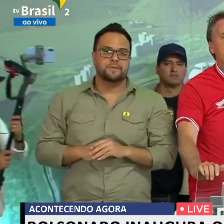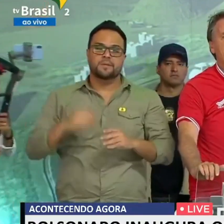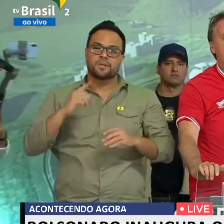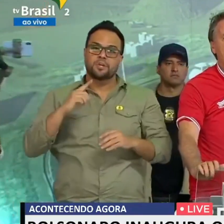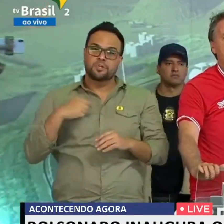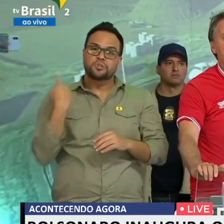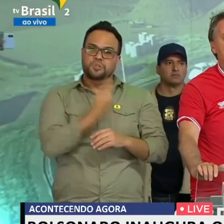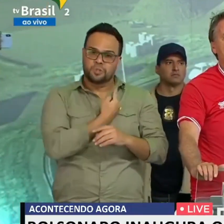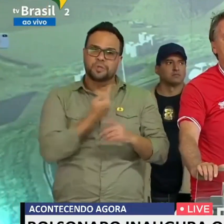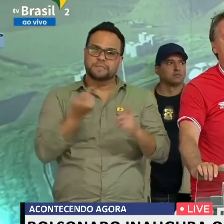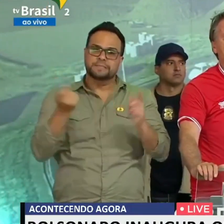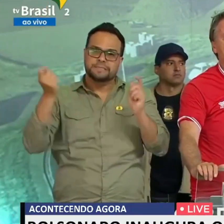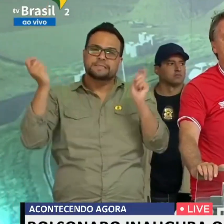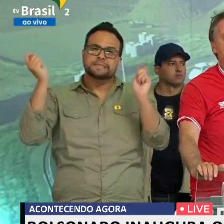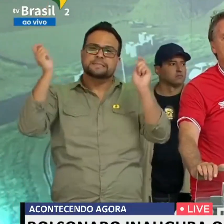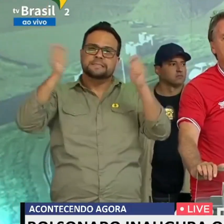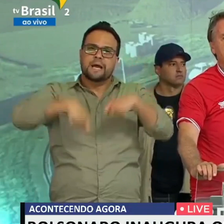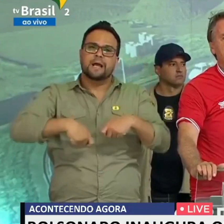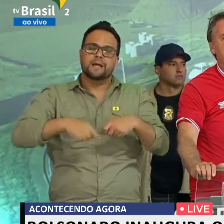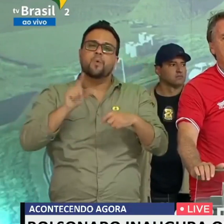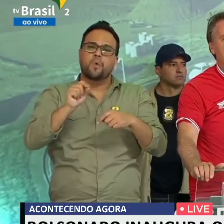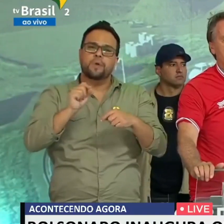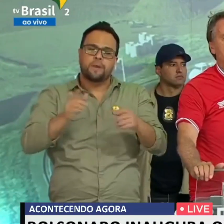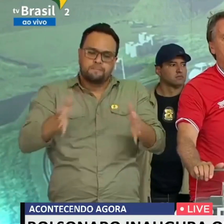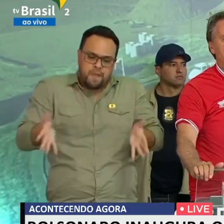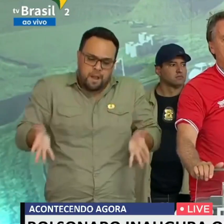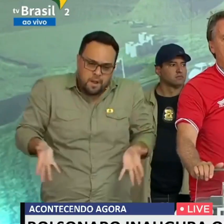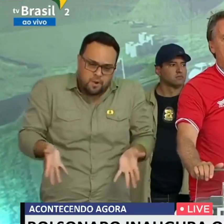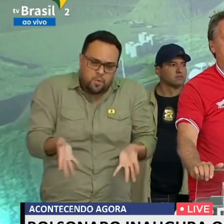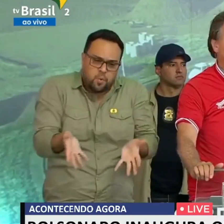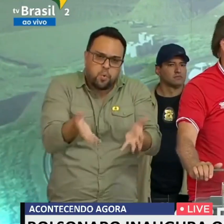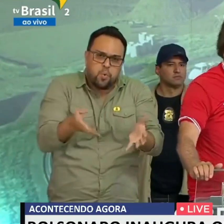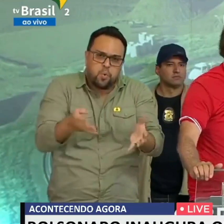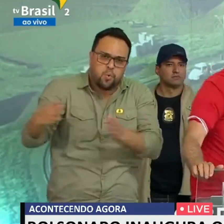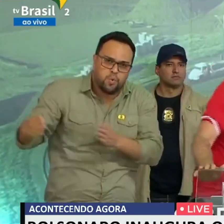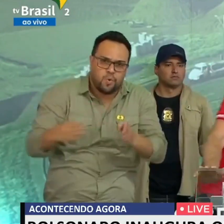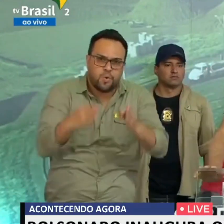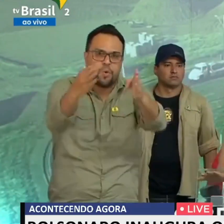nós daremos um bom destino ao nosso Brasil.